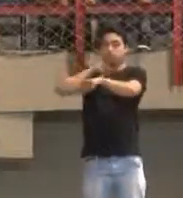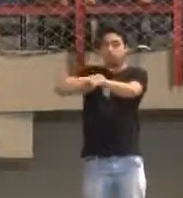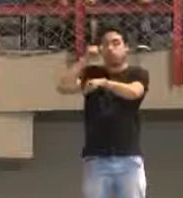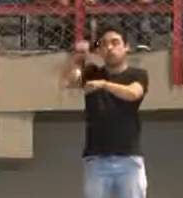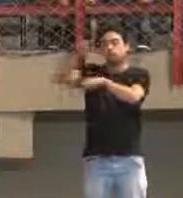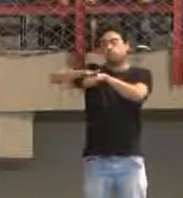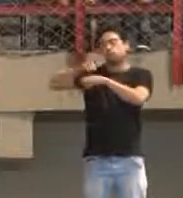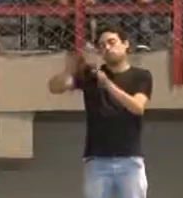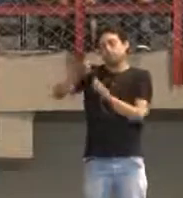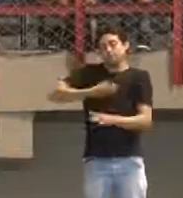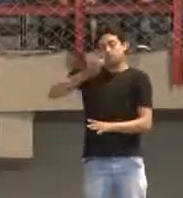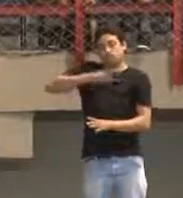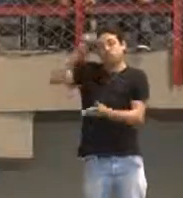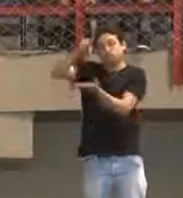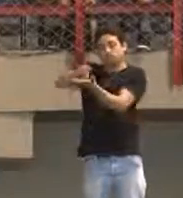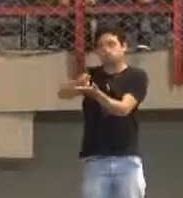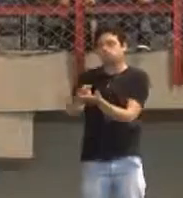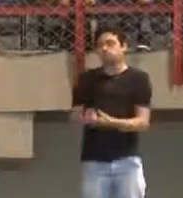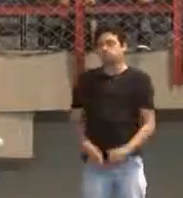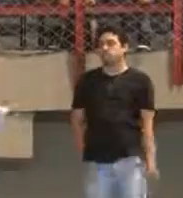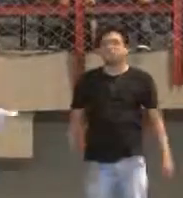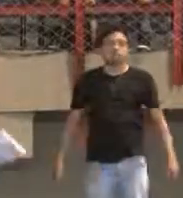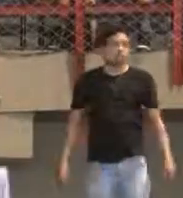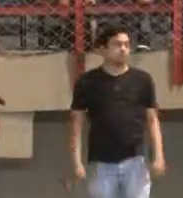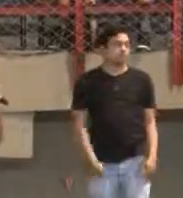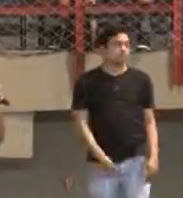poesia realista. Pronto?